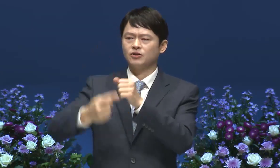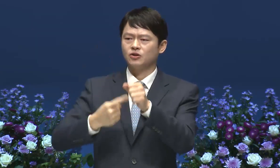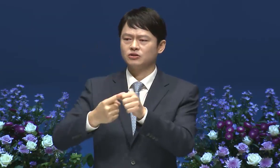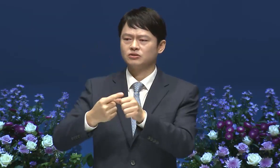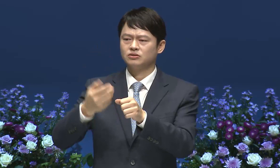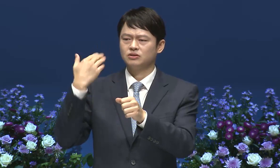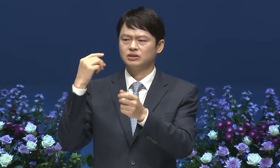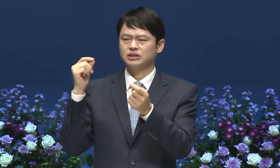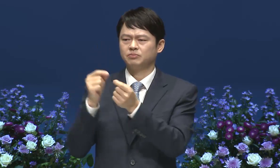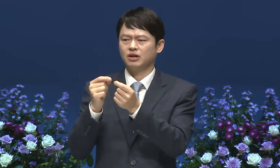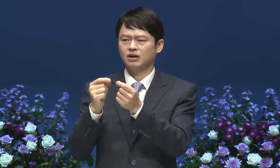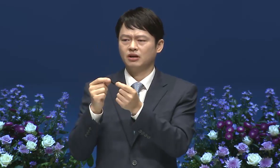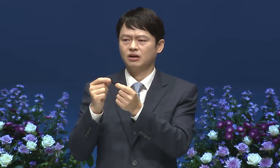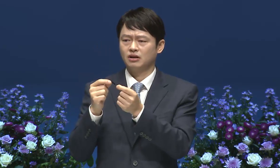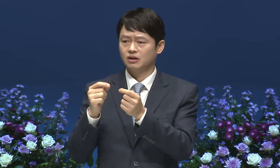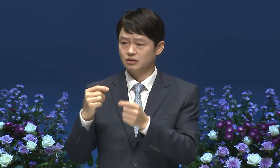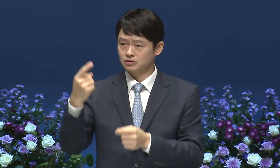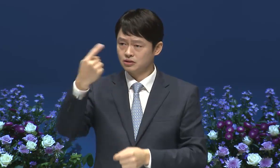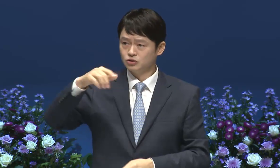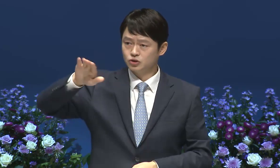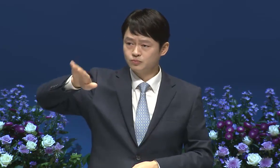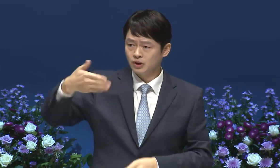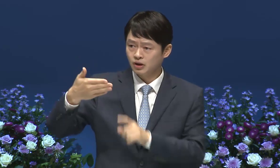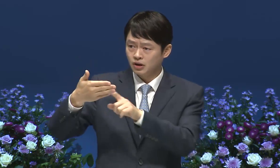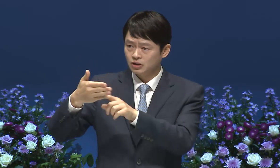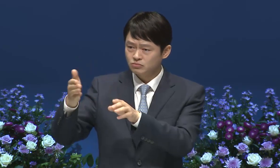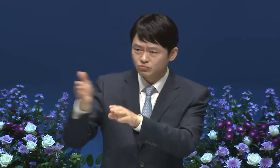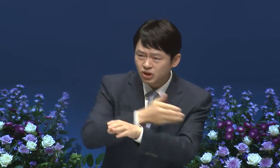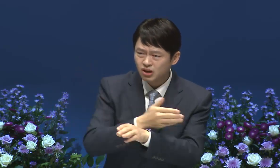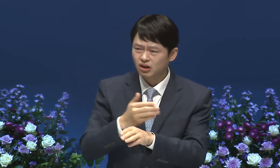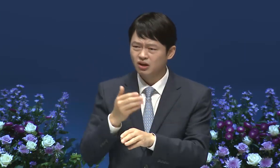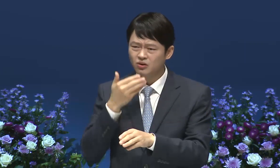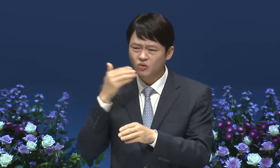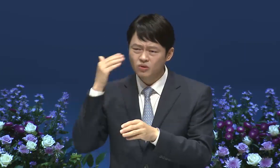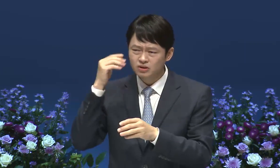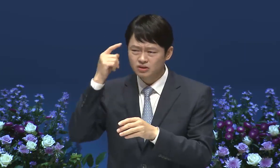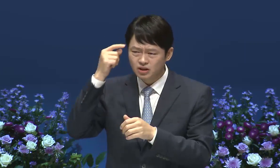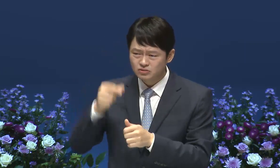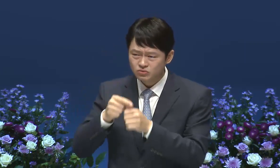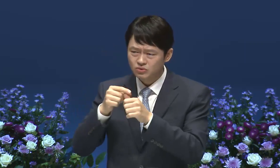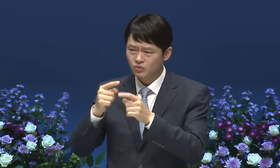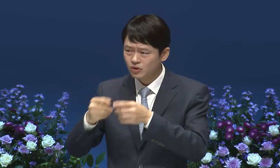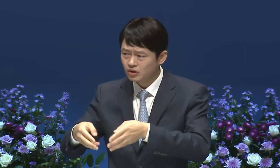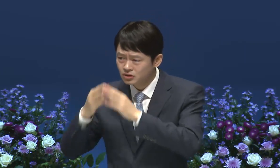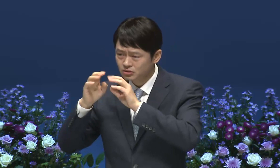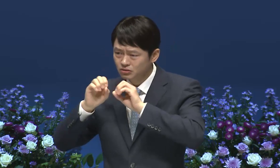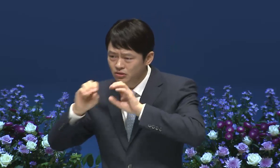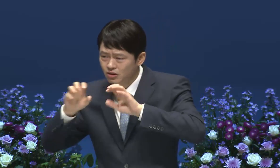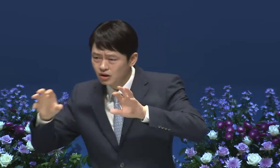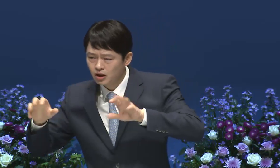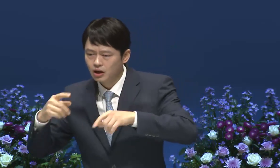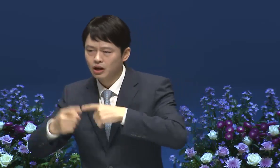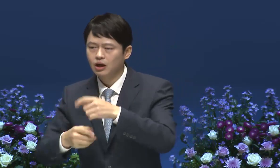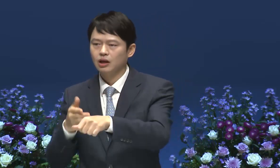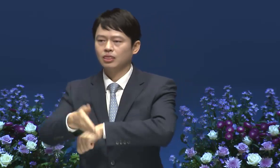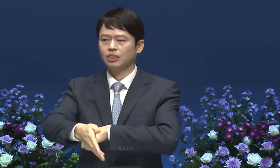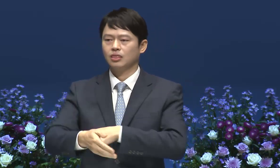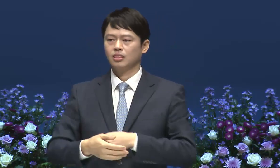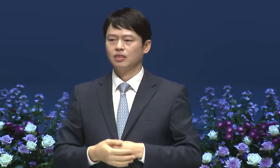구원을 위해 전도가 시작이 된 것은 농인 선교 역사는 그렇게 길지 않습니다. 농인 교회가 세워지고